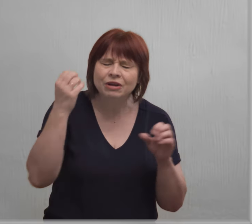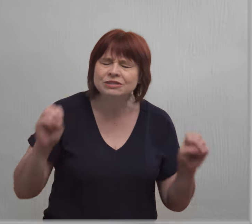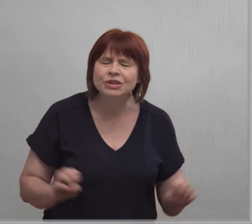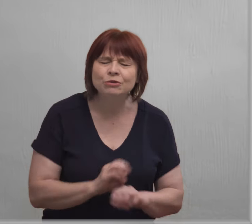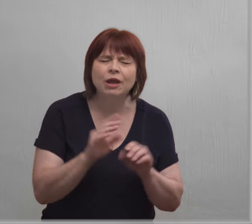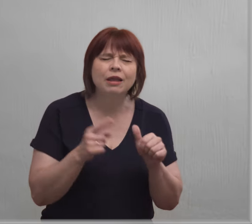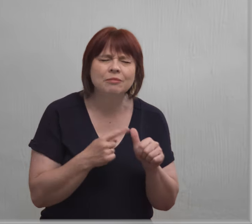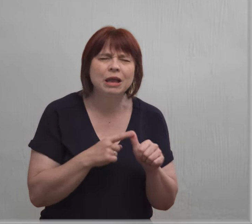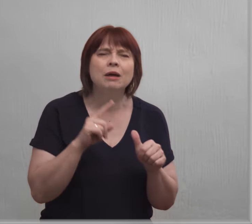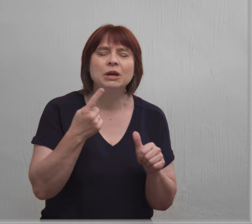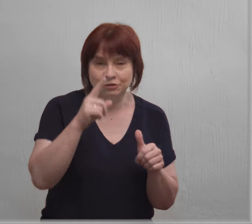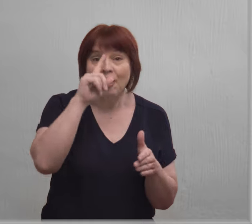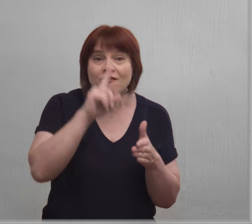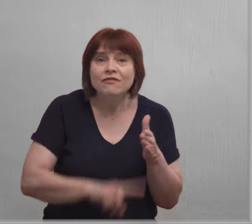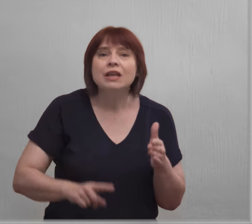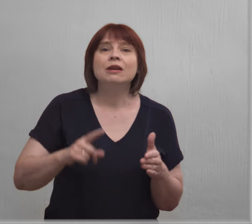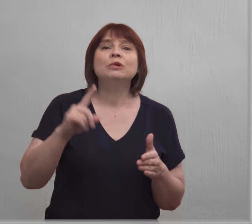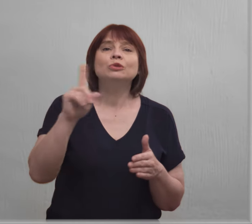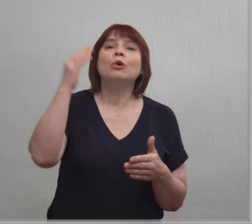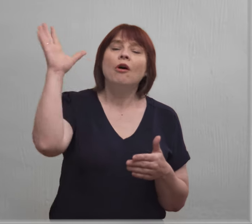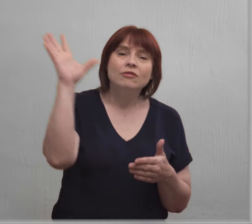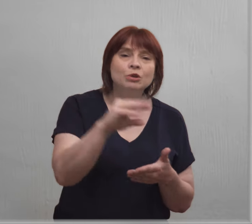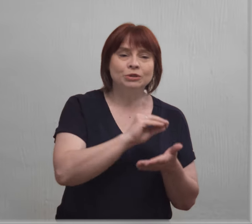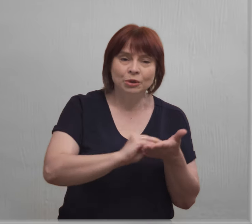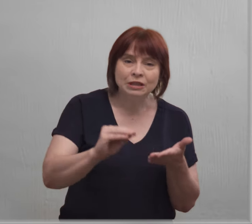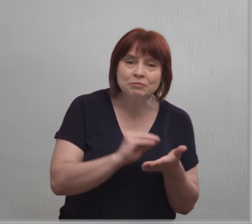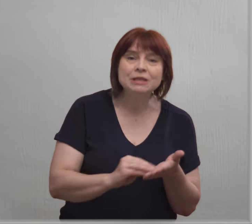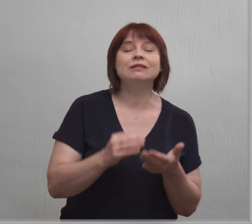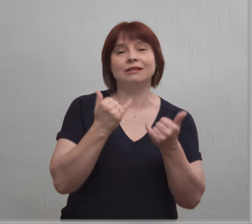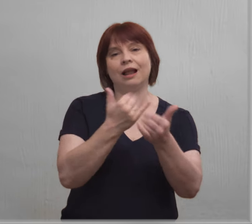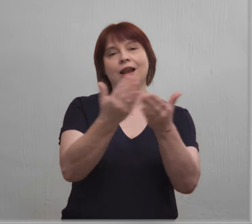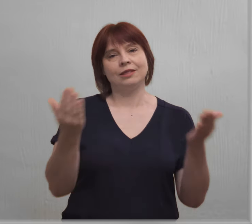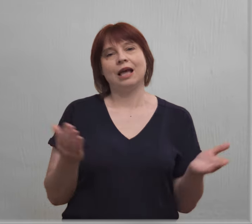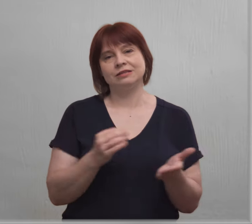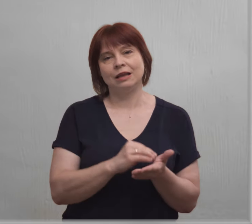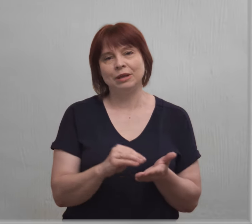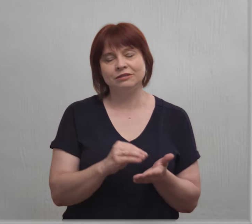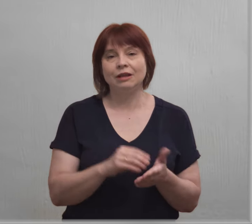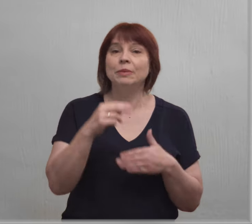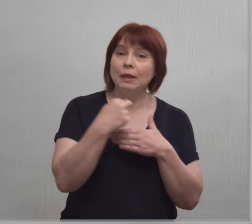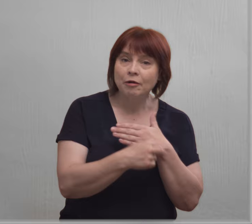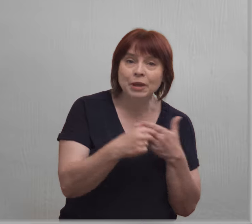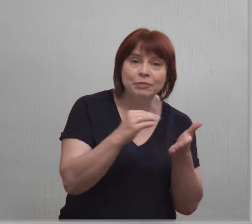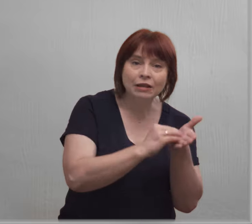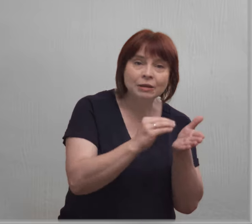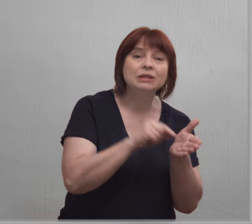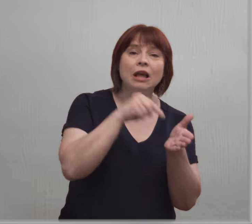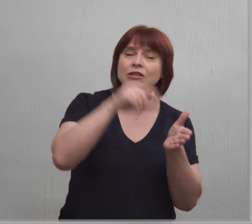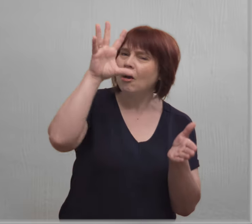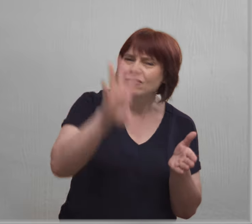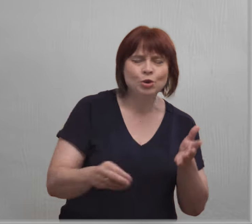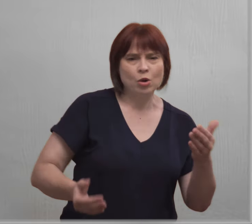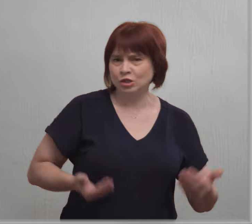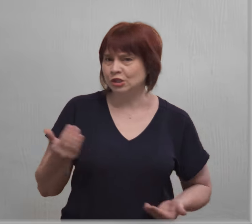имя, потому что верим, все, что написано для нас в Писании, это живо и действенно.